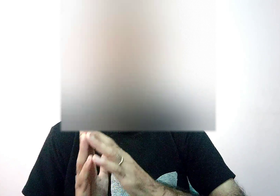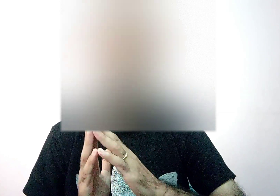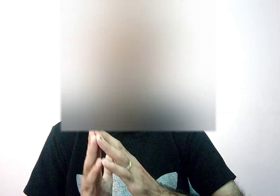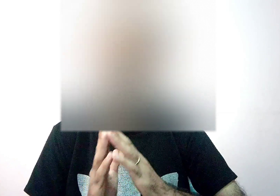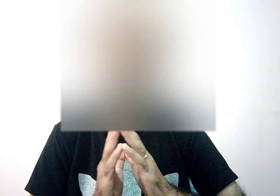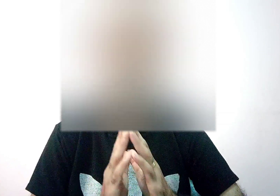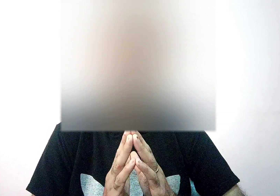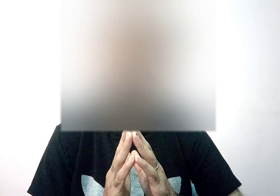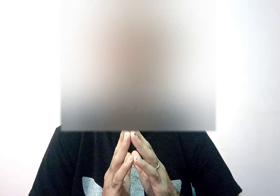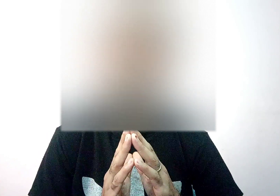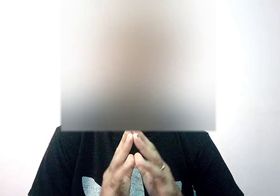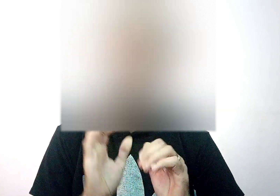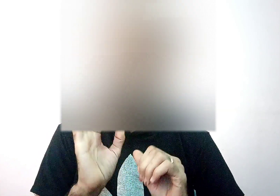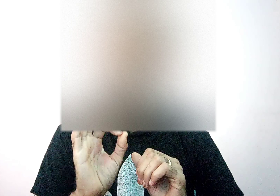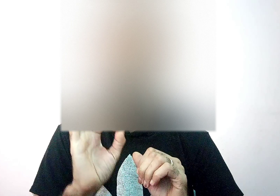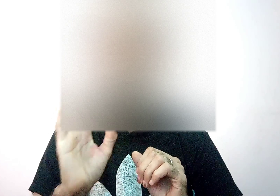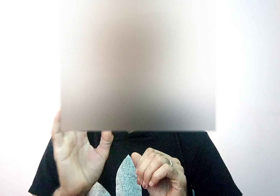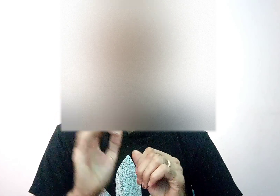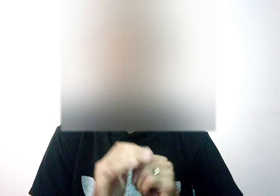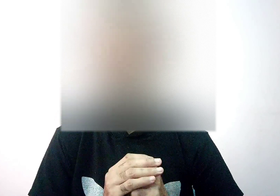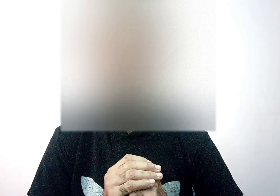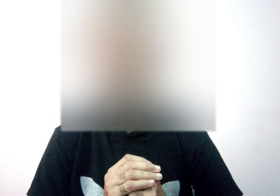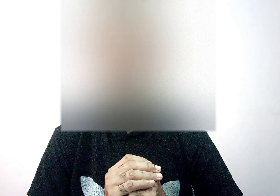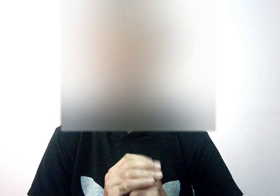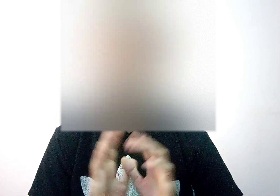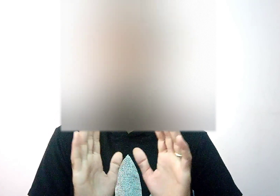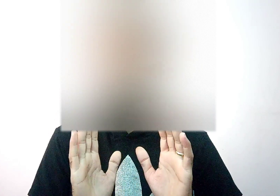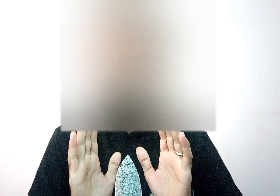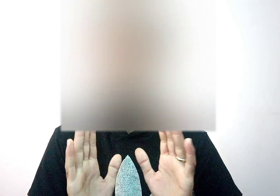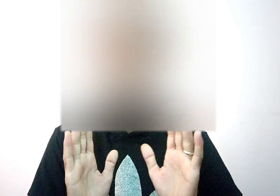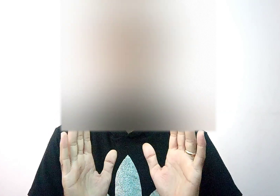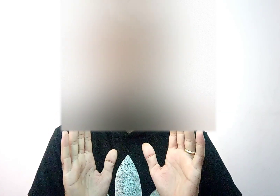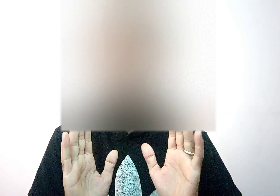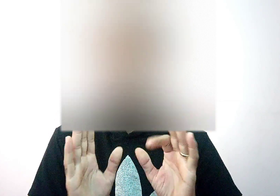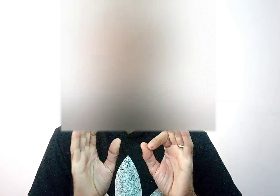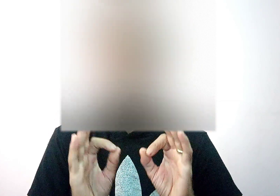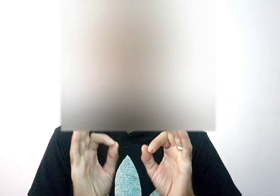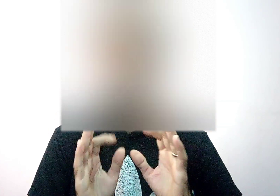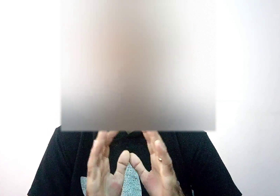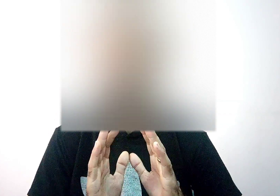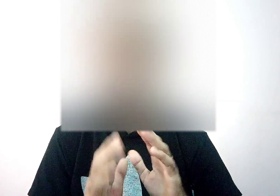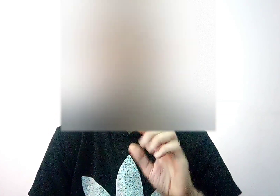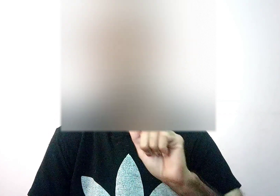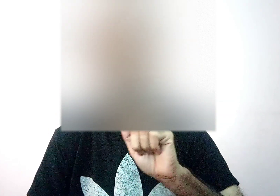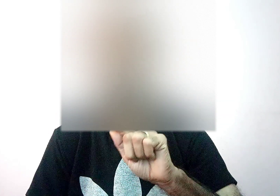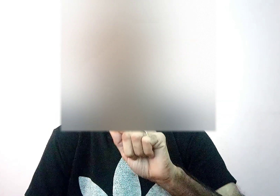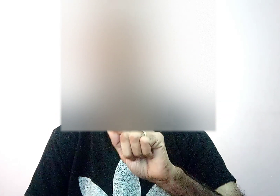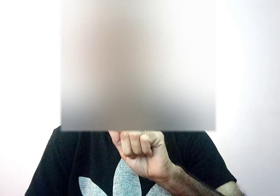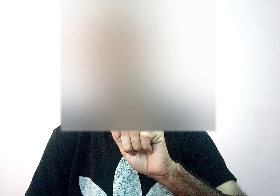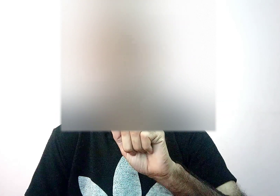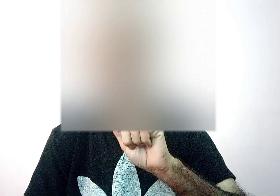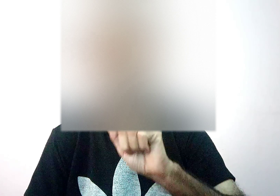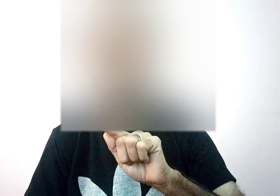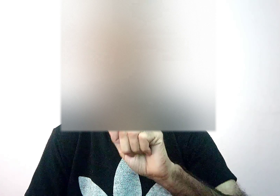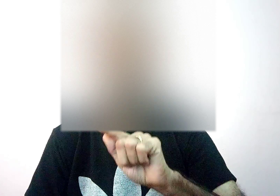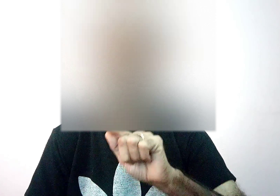نفس النمط بتاع ترامب، وده اللي احنا عارفينه ومتأكدين منه. أي إدارة جديدة لازم تكمل او تمشي على نفس